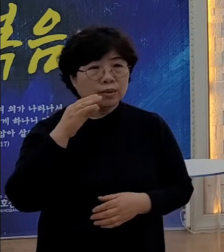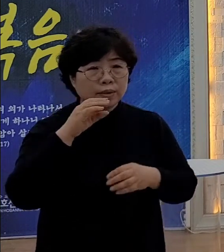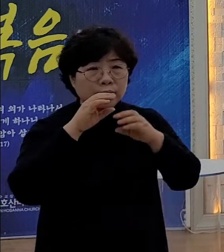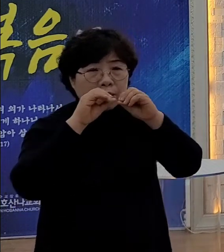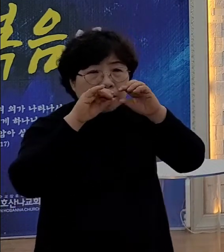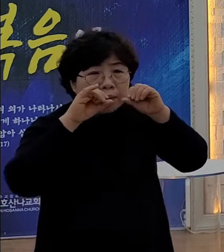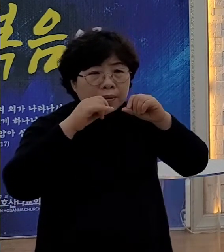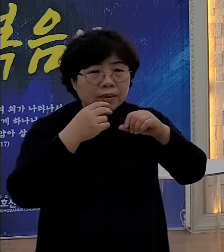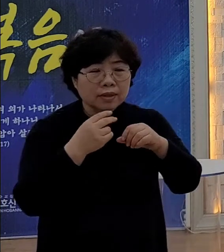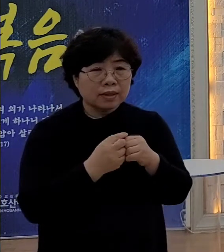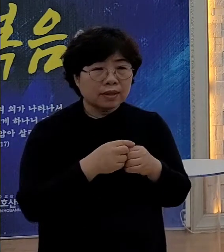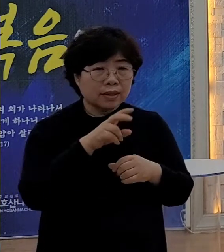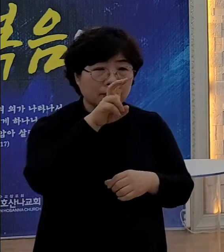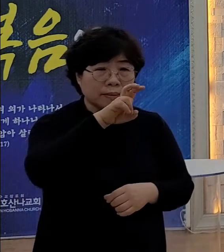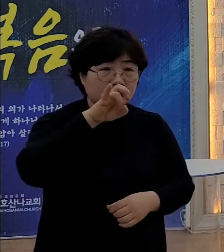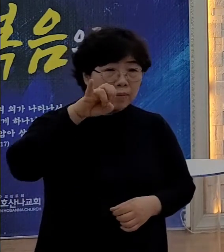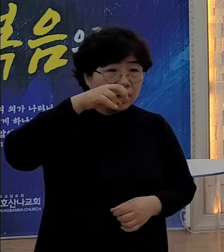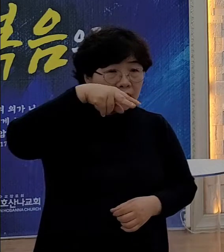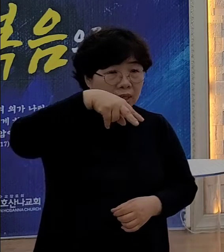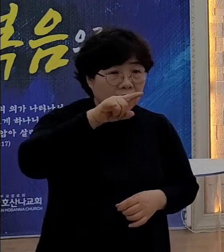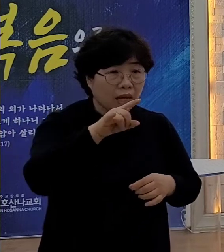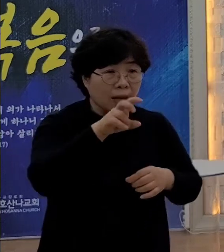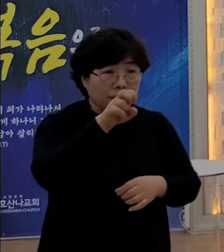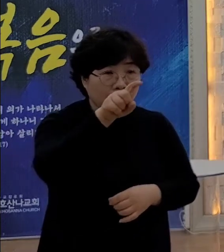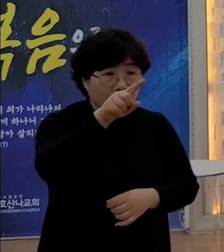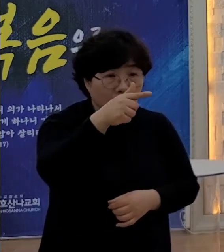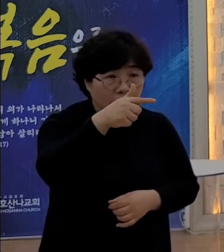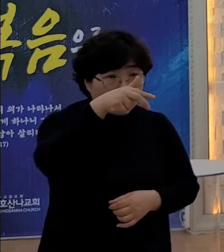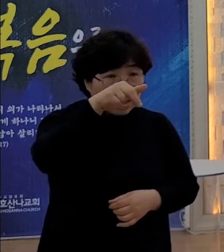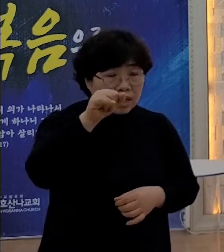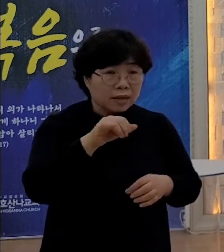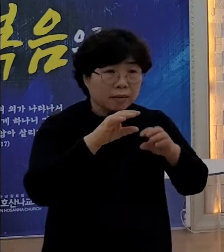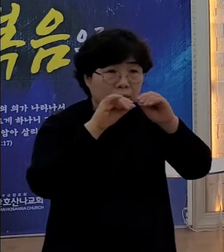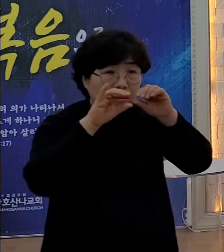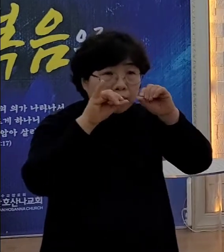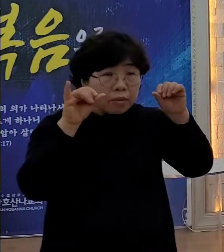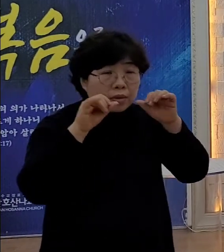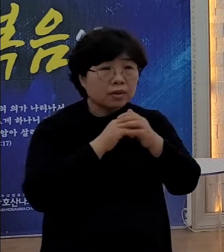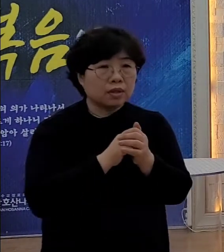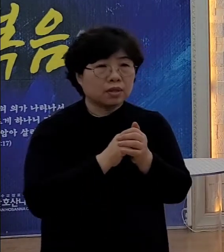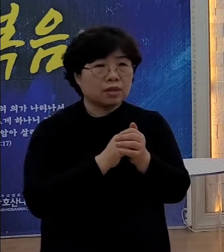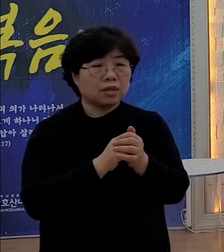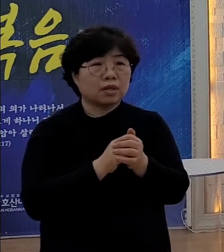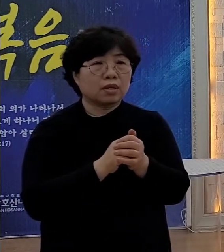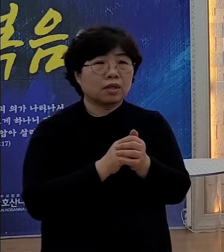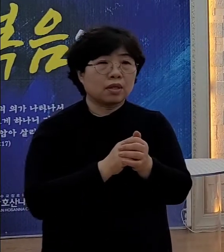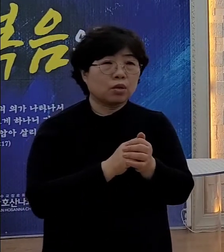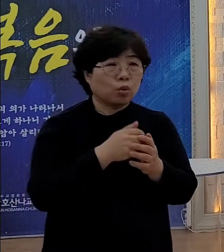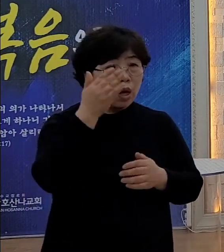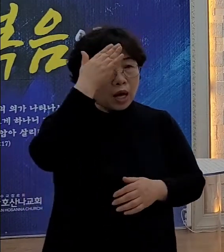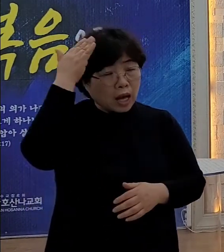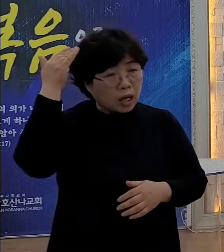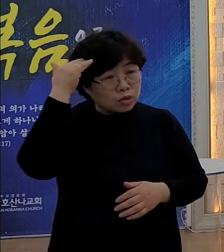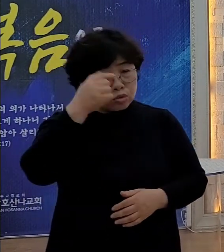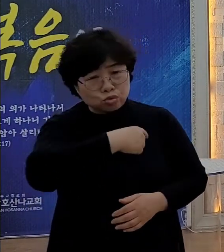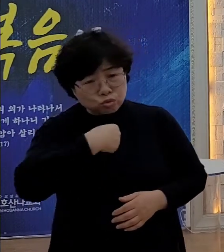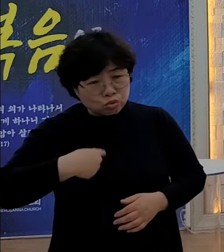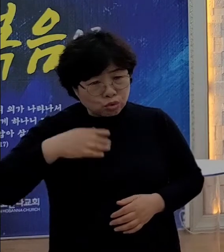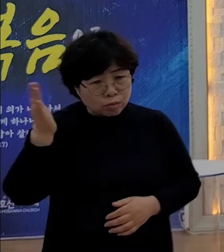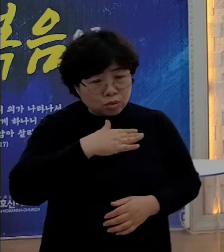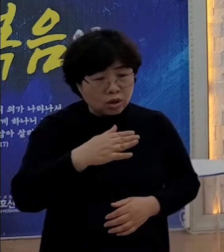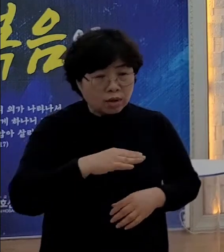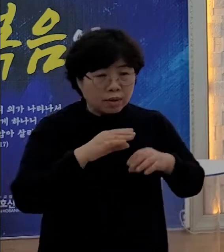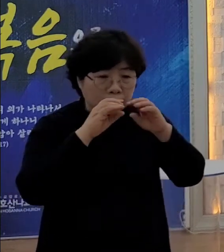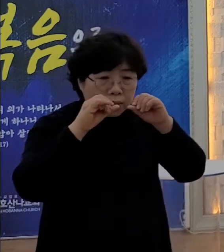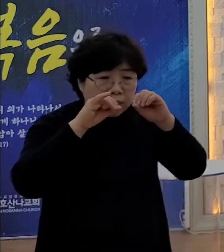미세먼지가 얼마나 심각합니까? 사회적인 문제입니다. 중국발 미세먼지를 포함해서 우리나라 자체적으로도 많은